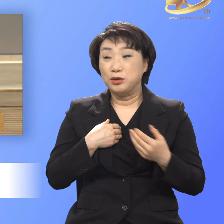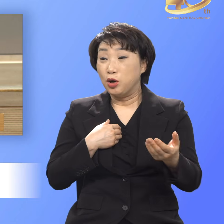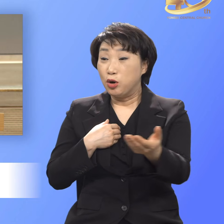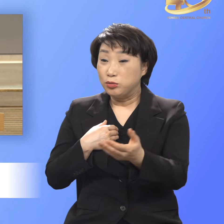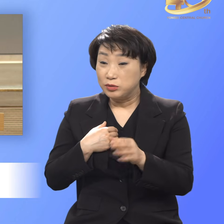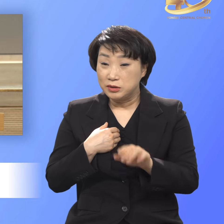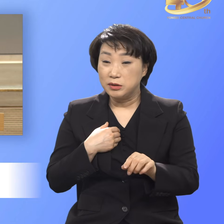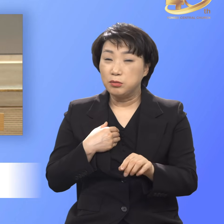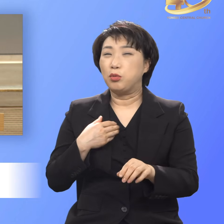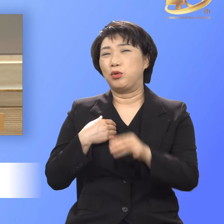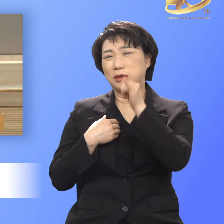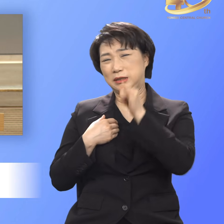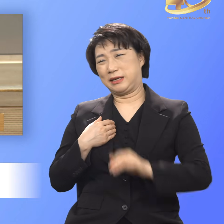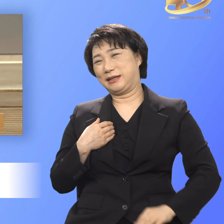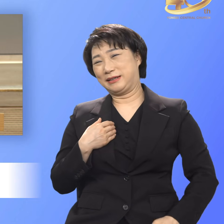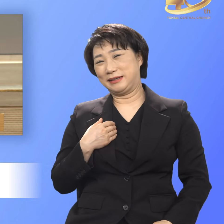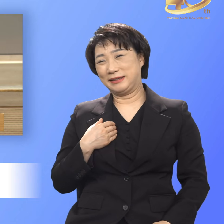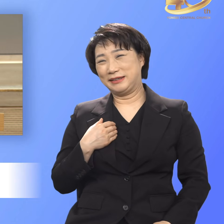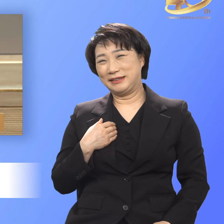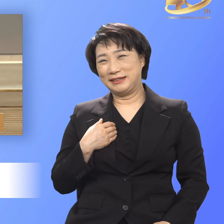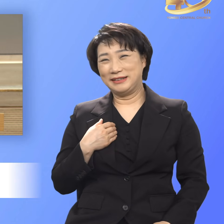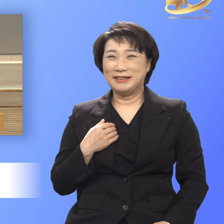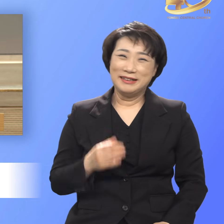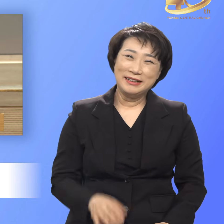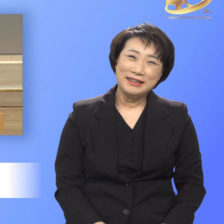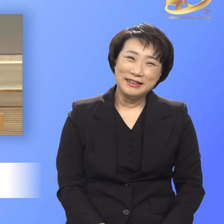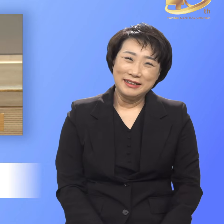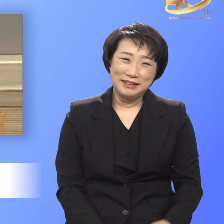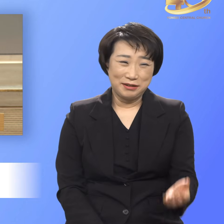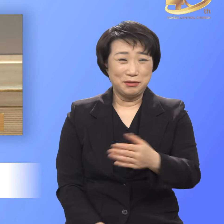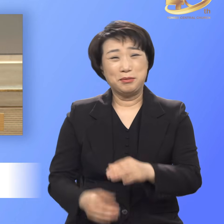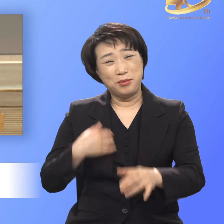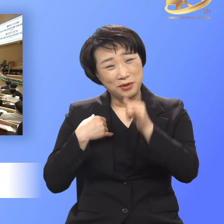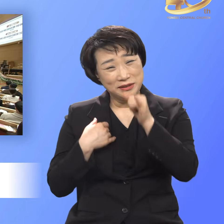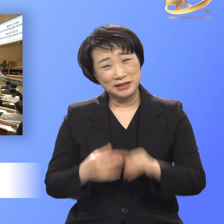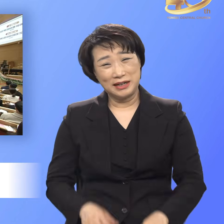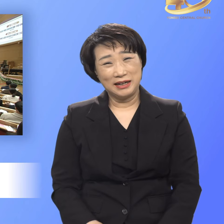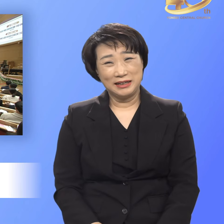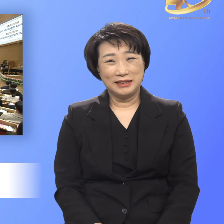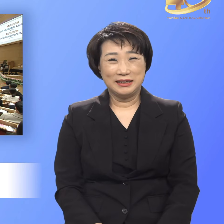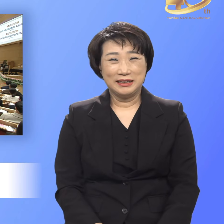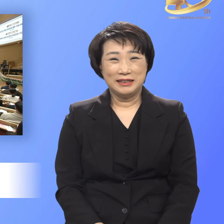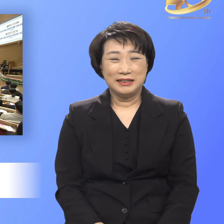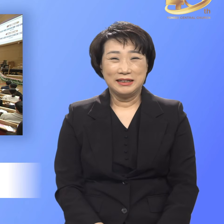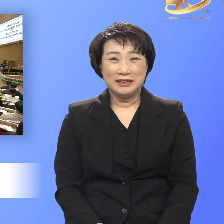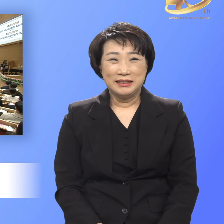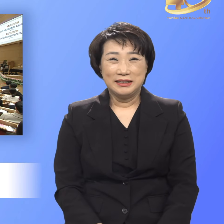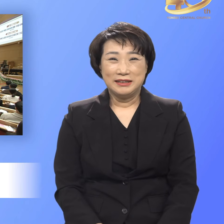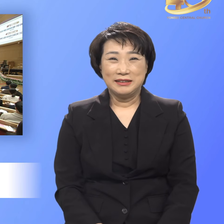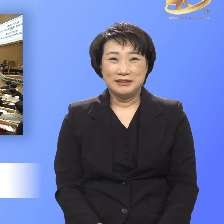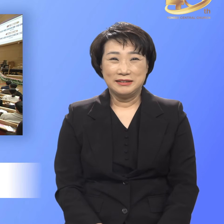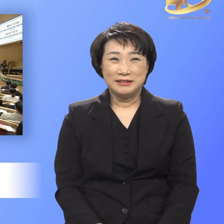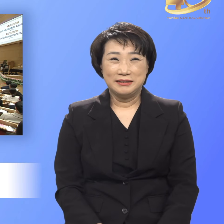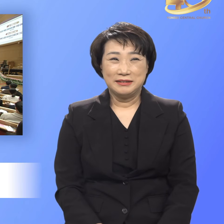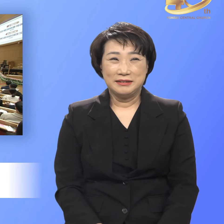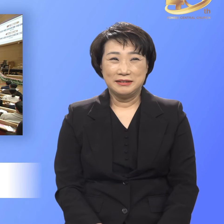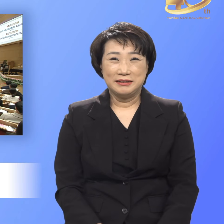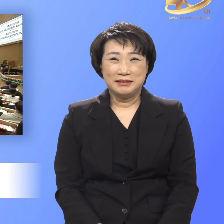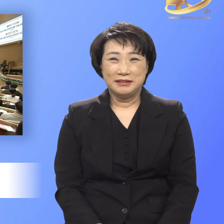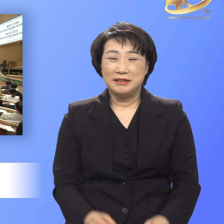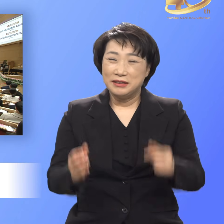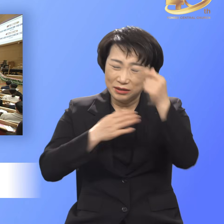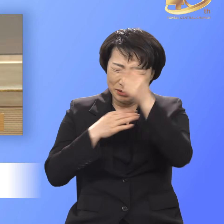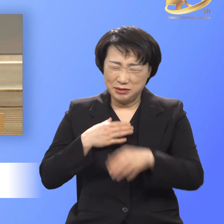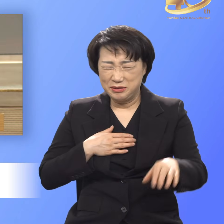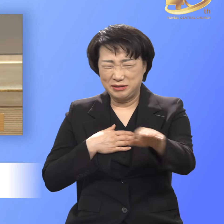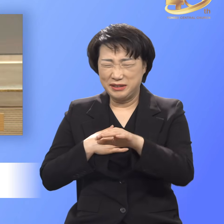여러분 그런 것도 모르잖아. 예? 그런 거 모르지 않냐 말이에요. 그리고 우리